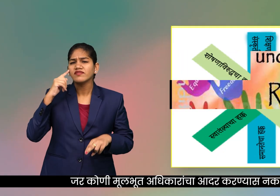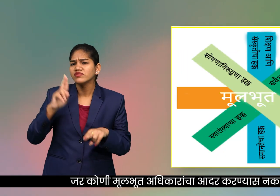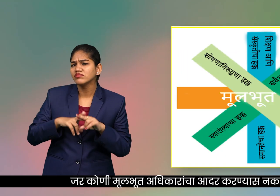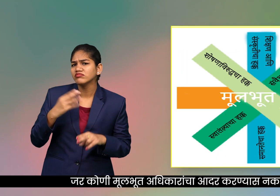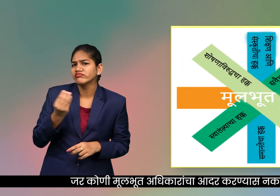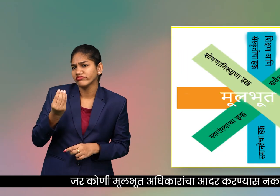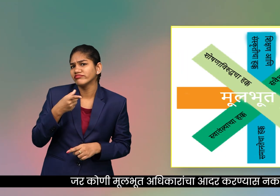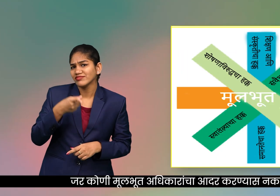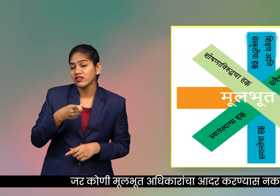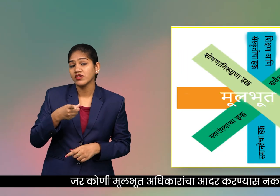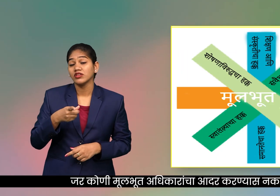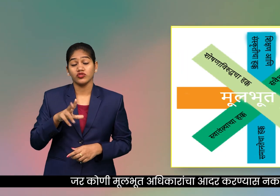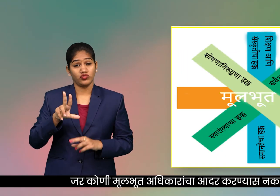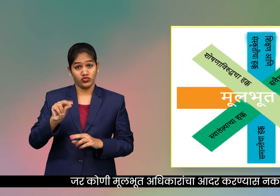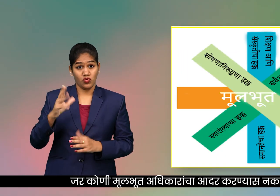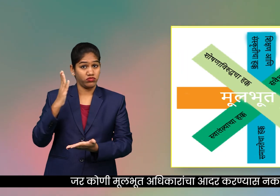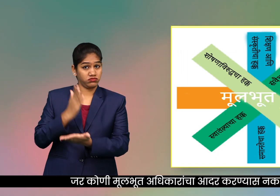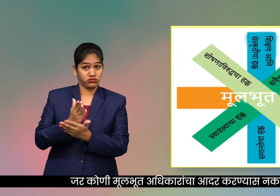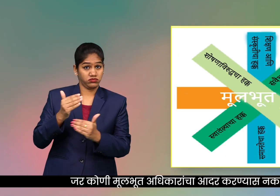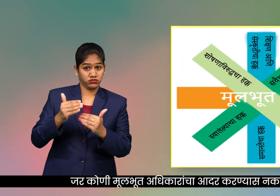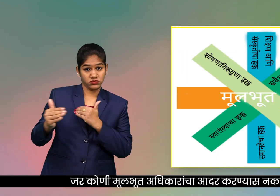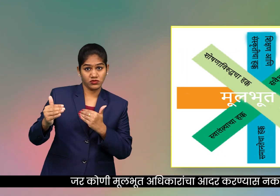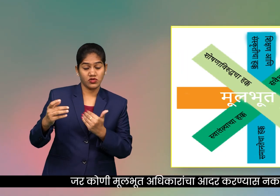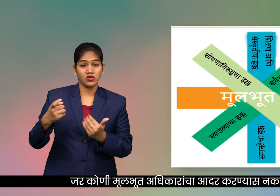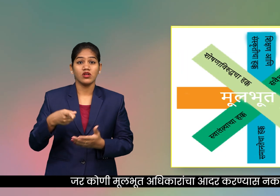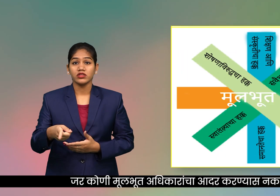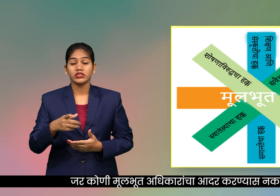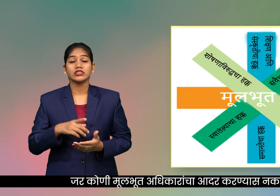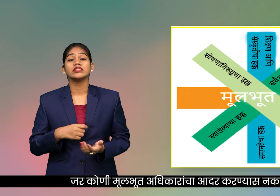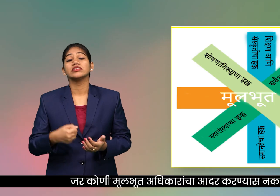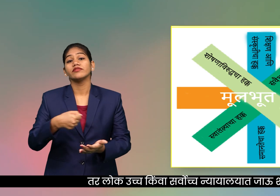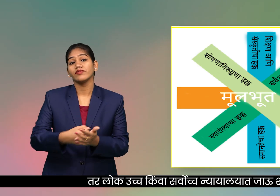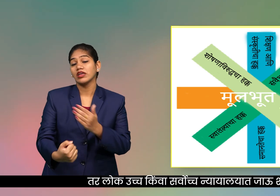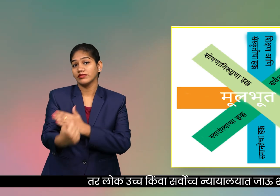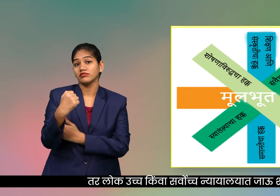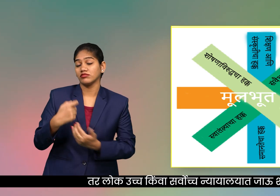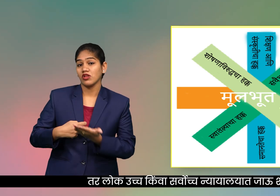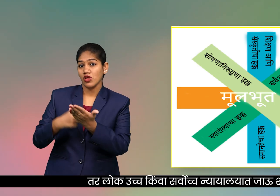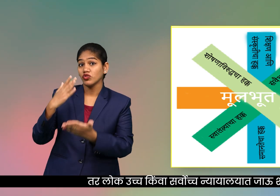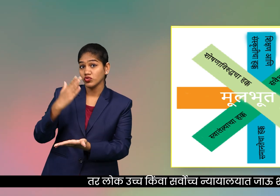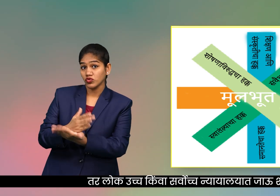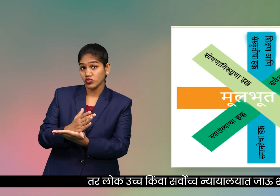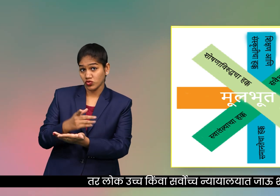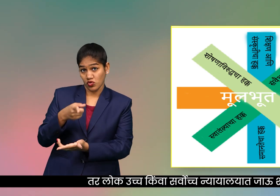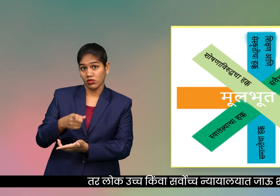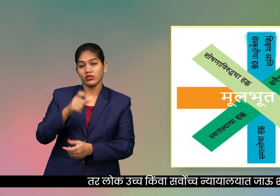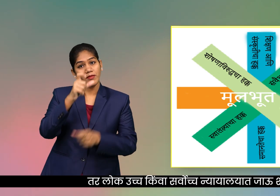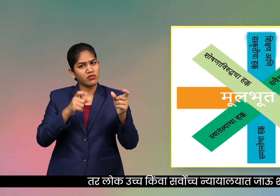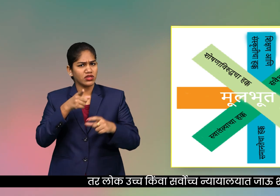जर कोणी मूलभूत अधिकारांचा आदर करण्यास नकार दिला तर लोक उच्च किंवा सर्वोच्च